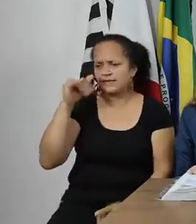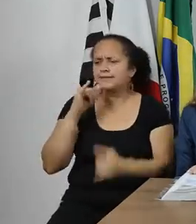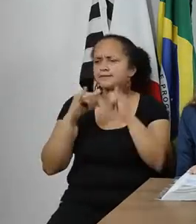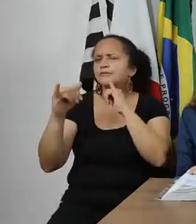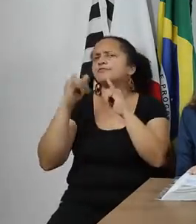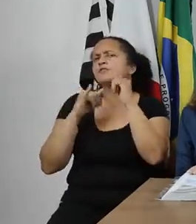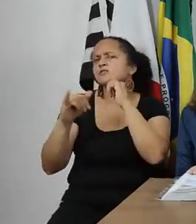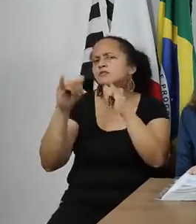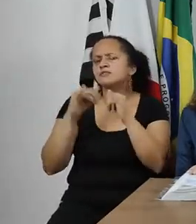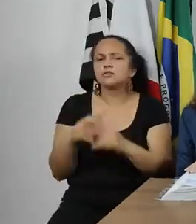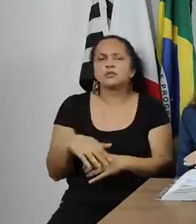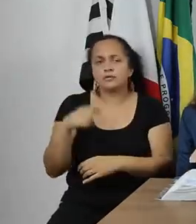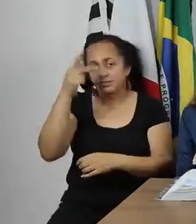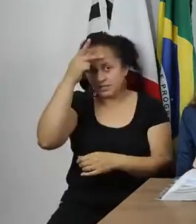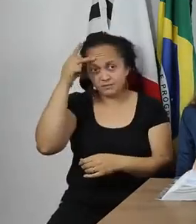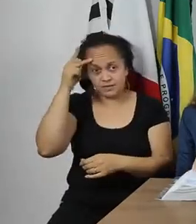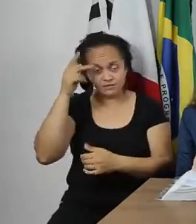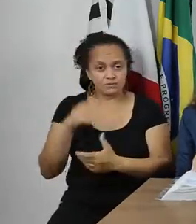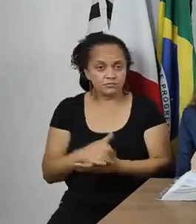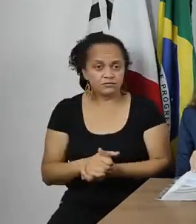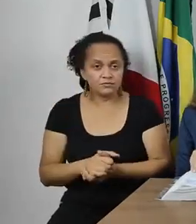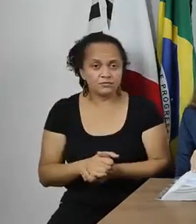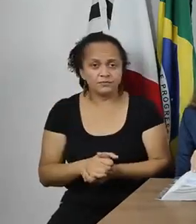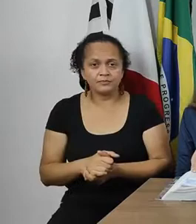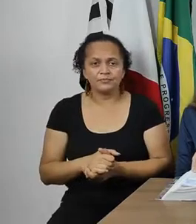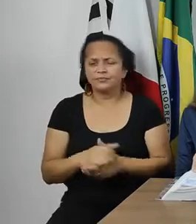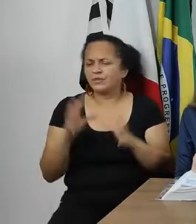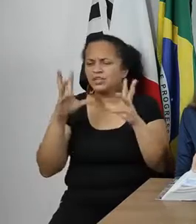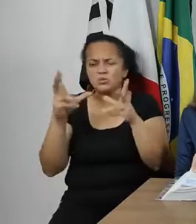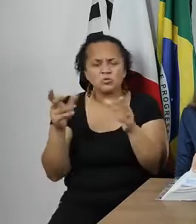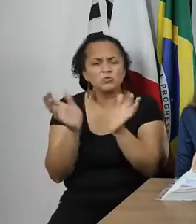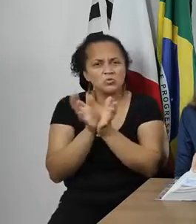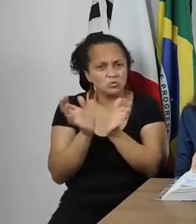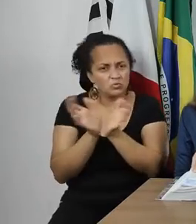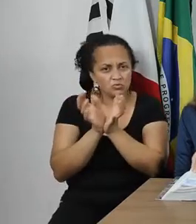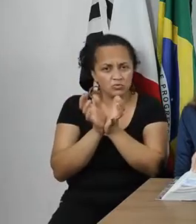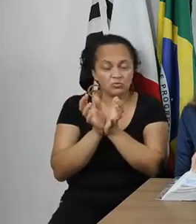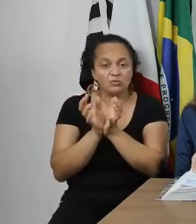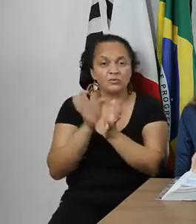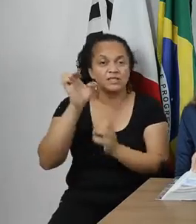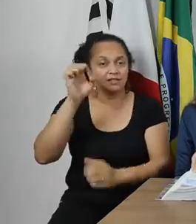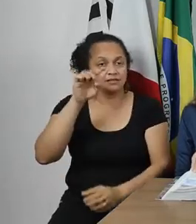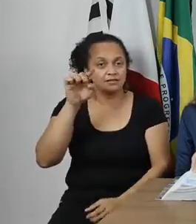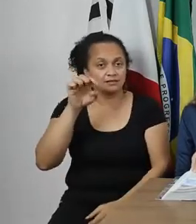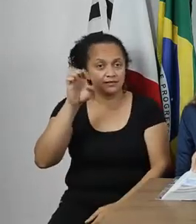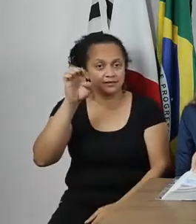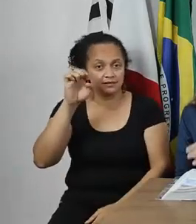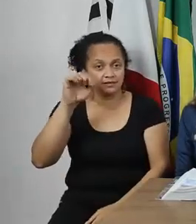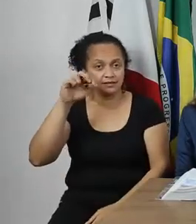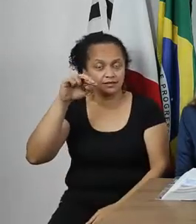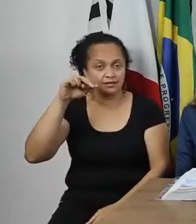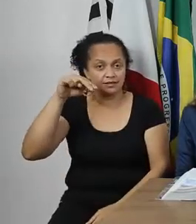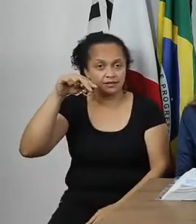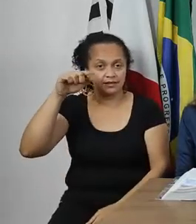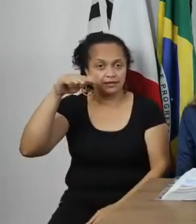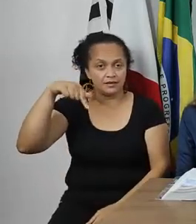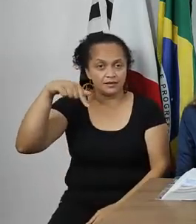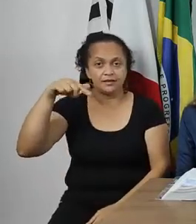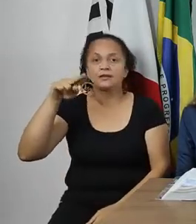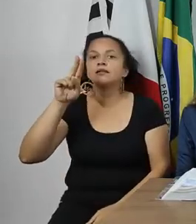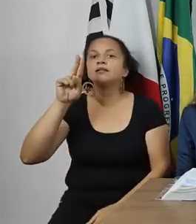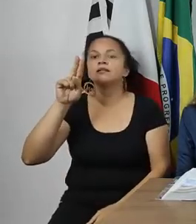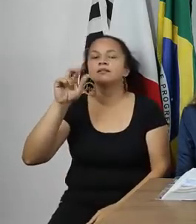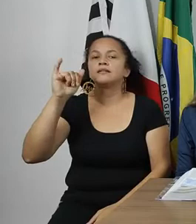falou para todo o povo, para os líderes do governo de Ezequias. Aqui ele estava tentando esmurecer